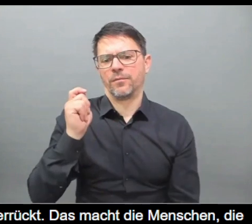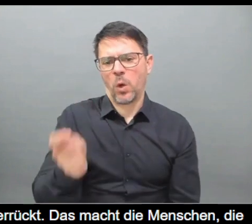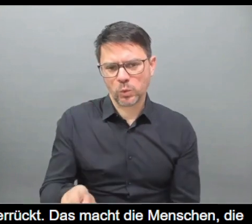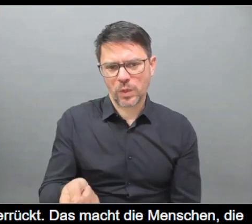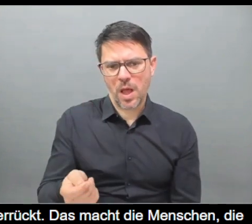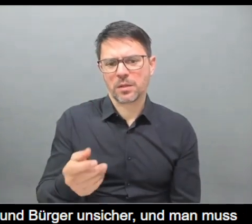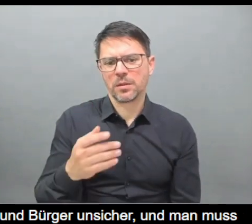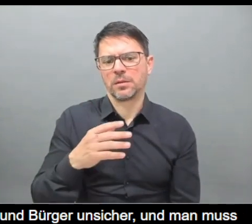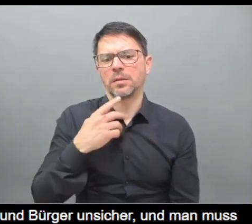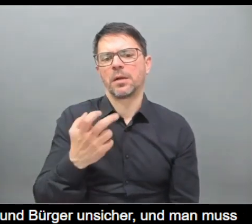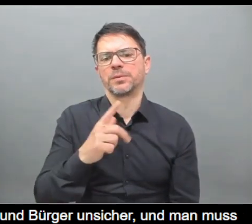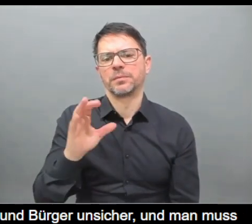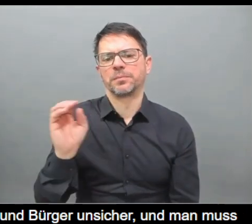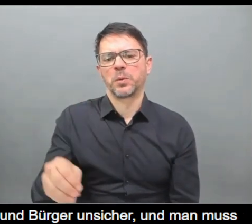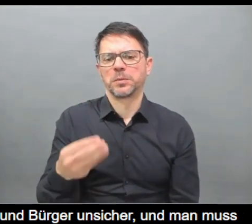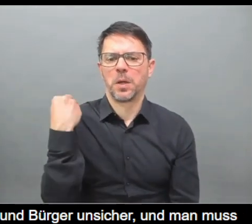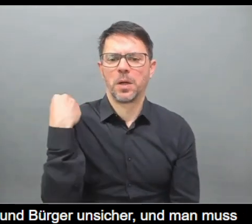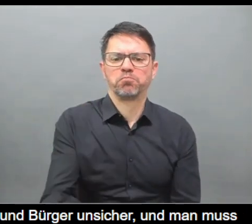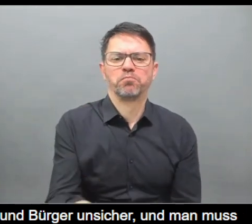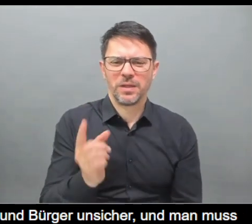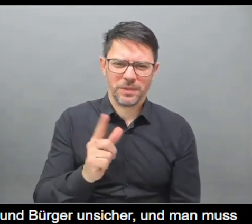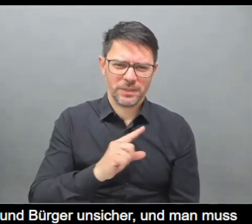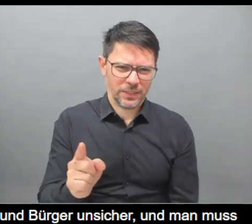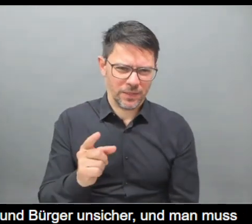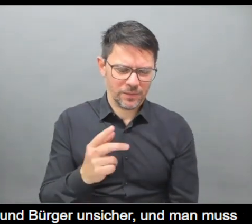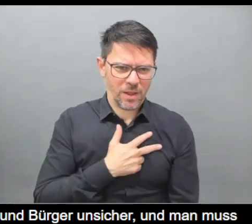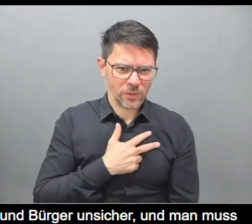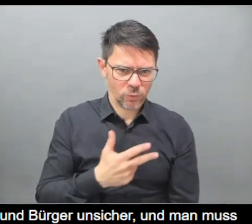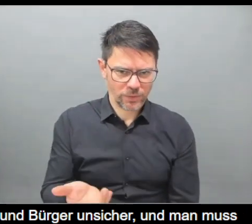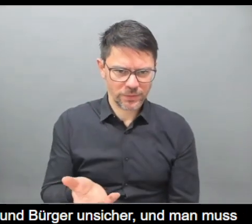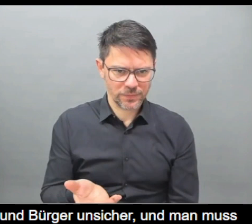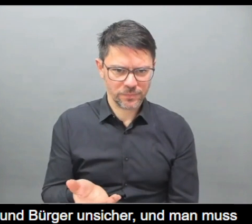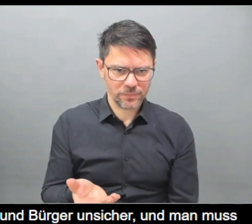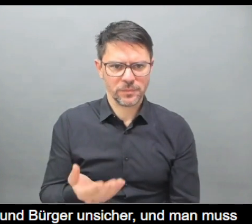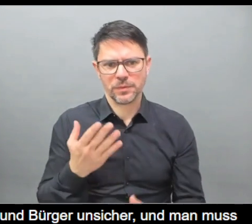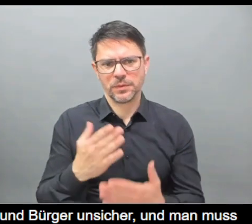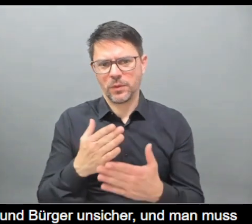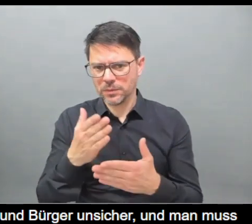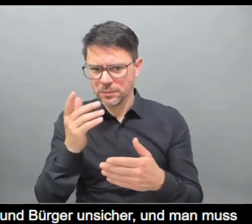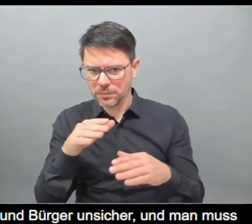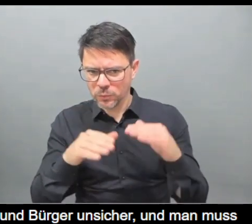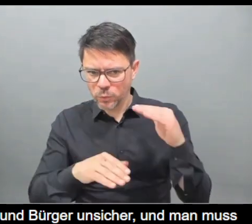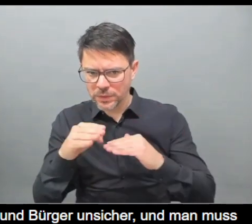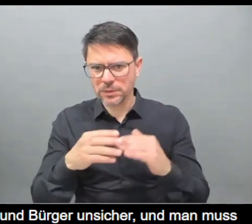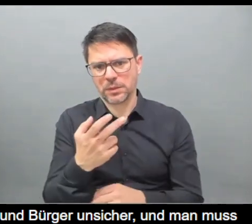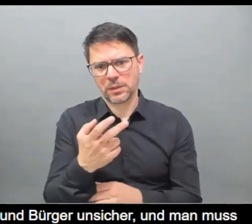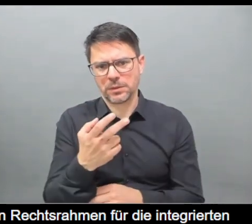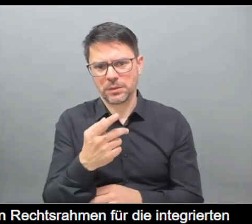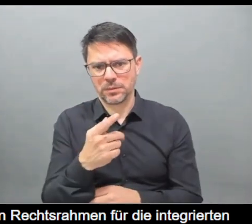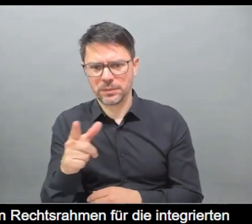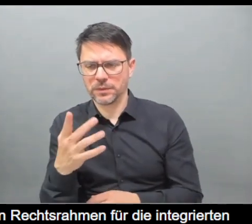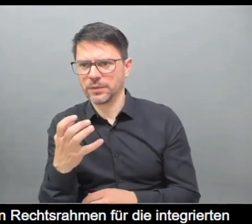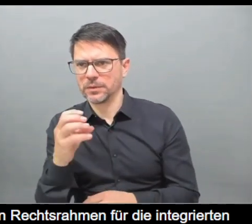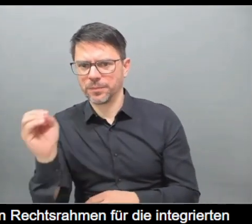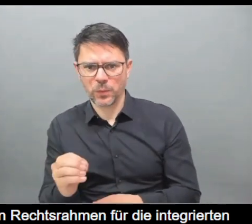Erreichbarkeitskriterium eingeführt hat, das würde noch mal dramatischer werden, gerade auch für größere Einrichtungen,